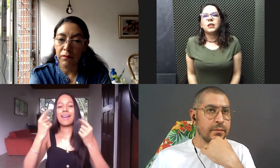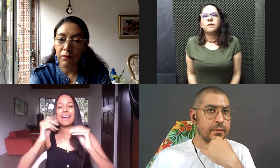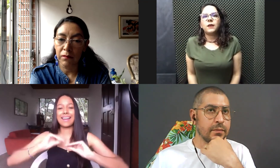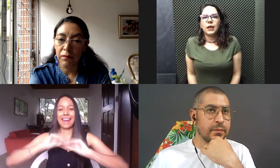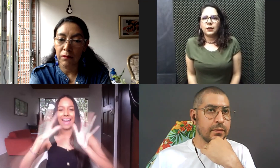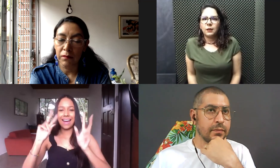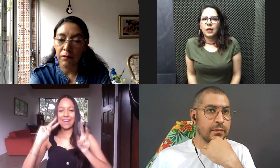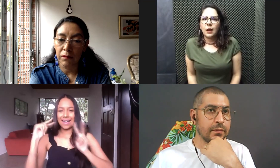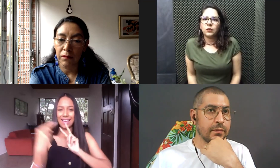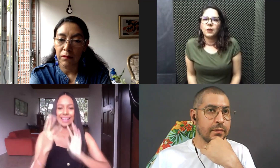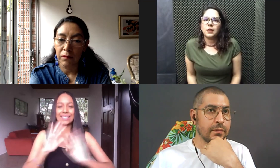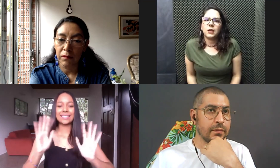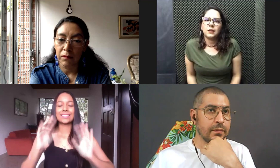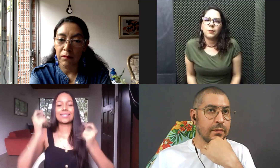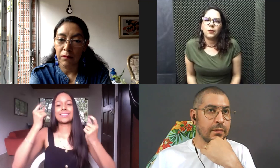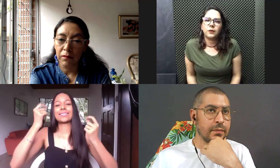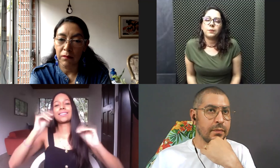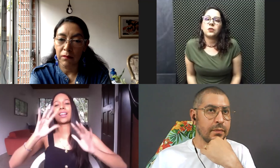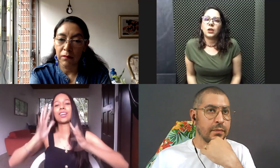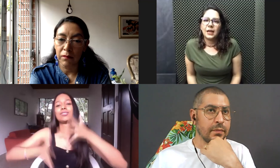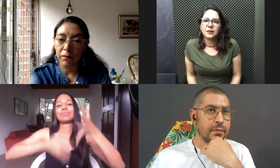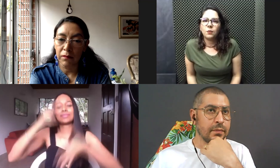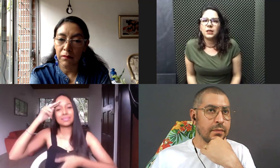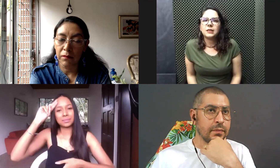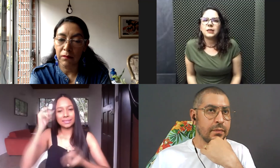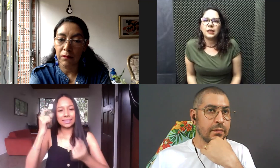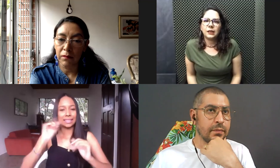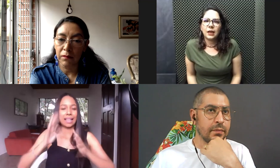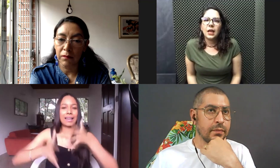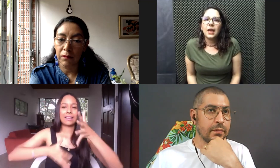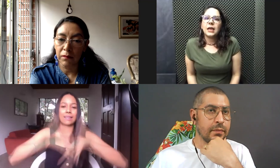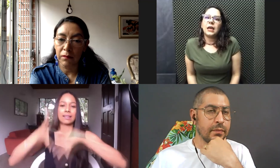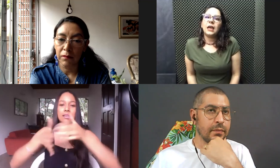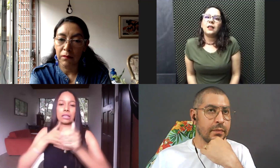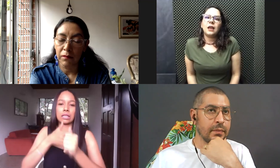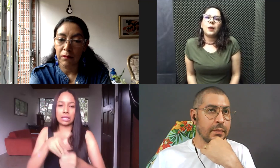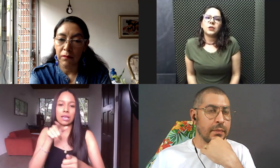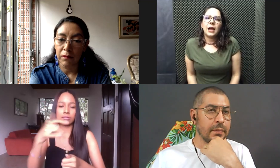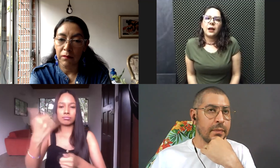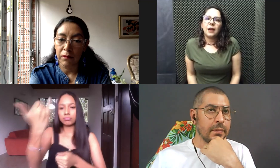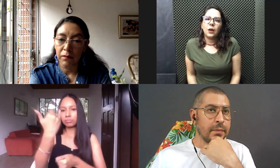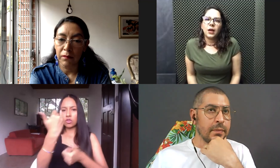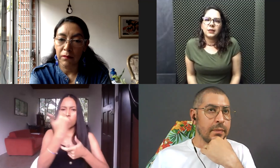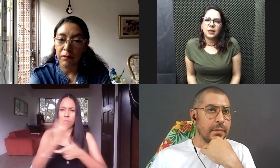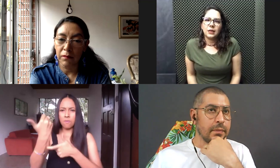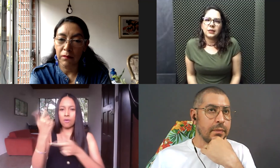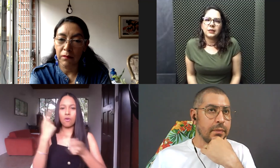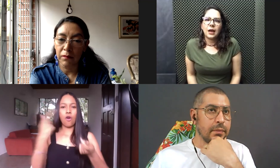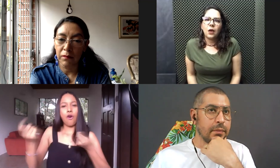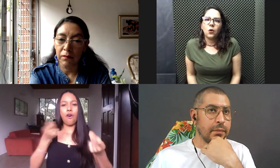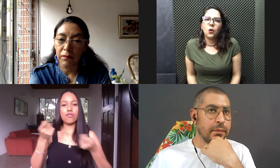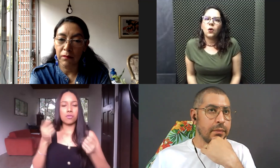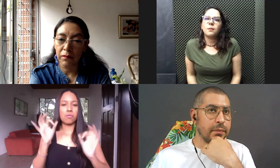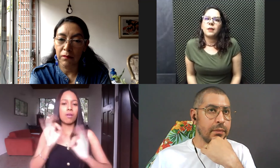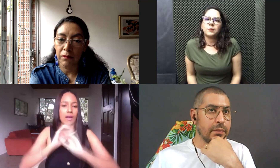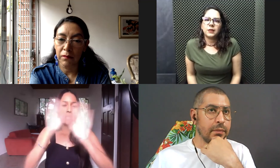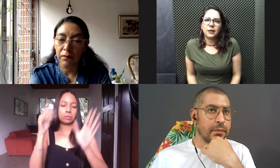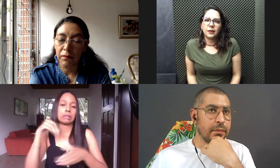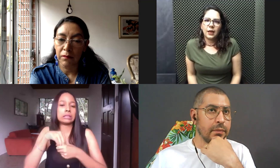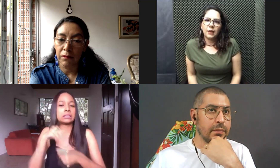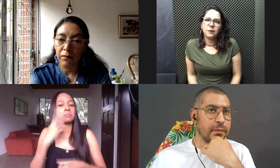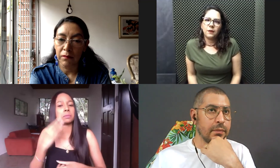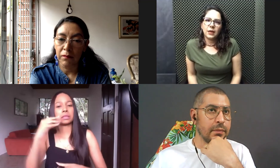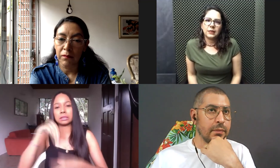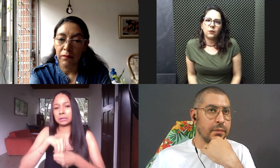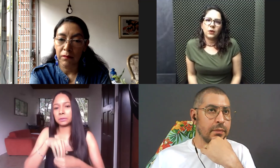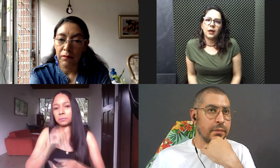muy diferente, digamos que mi experiencia personal ha sido muy distinta y digamos que la lengua de señas ha estado más presente